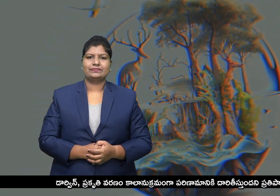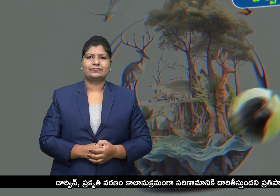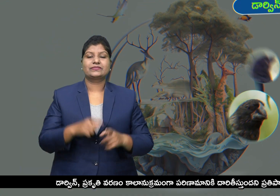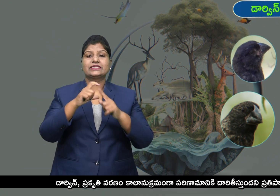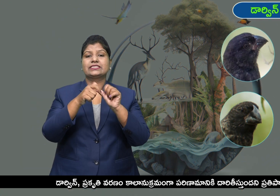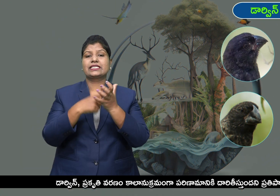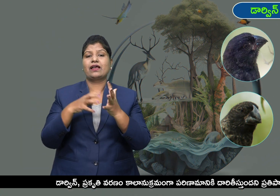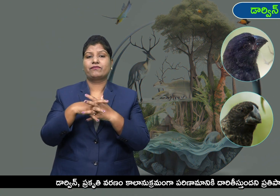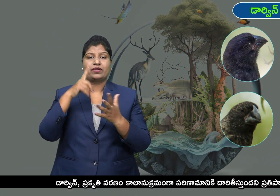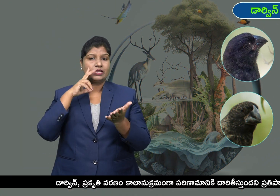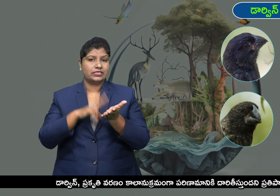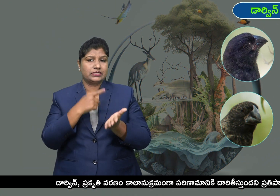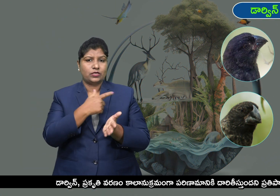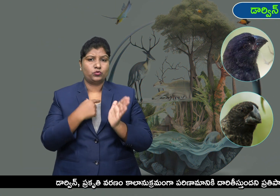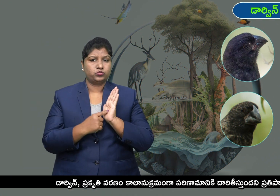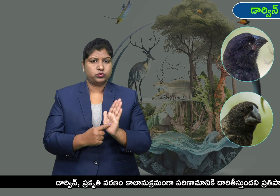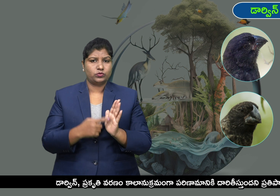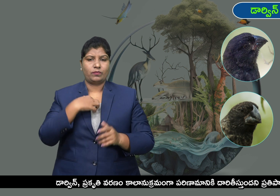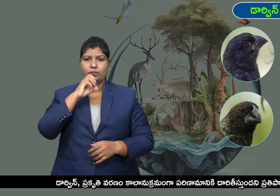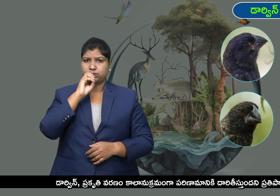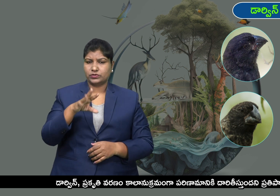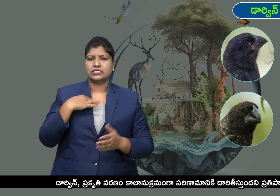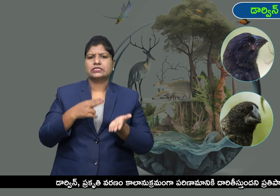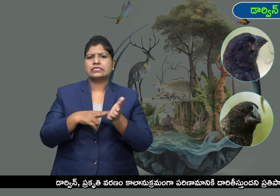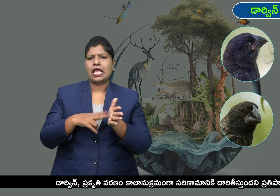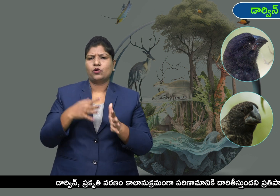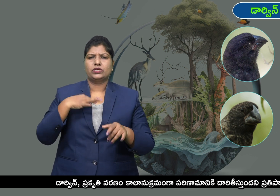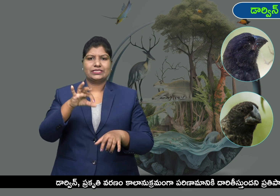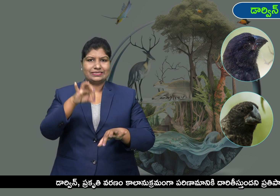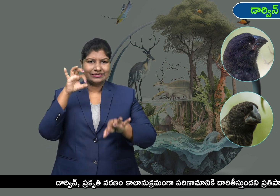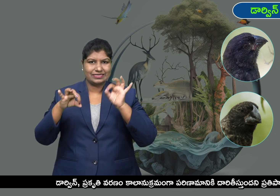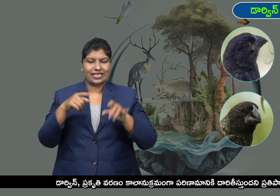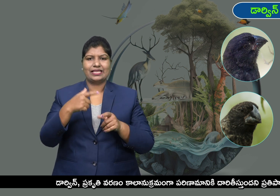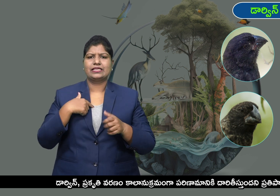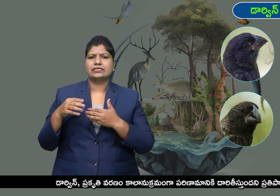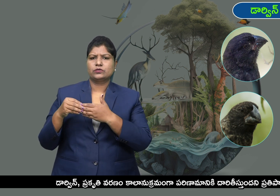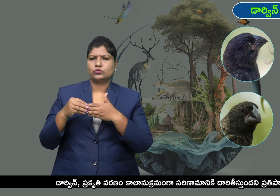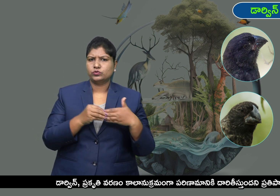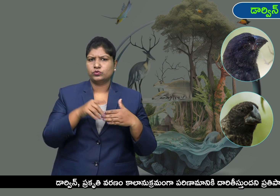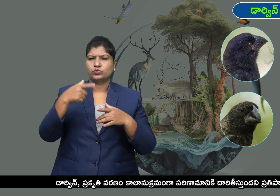డార్విన్ ప్రకృతి వర్ణం కాలానుక్రమంగా పరిణామానికి దారితీస్తుందని ప్రతిపాదించాడు.